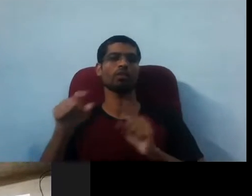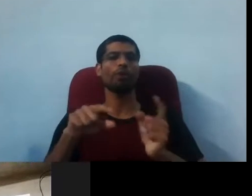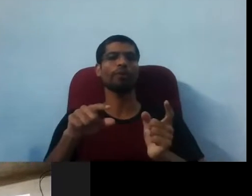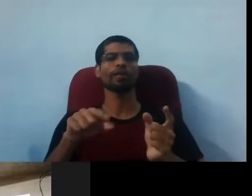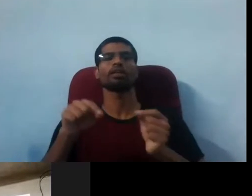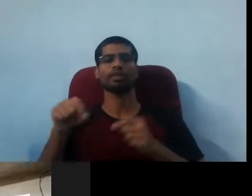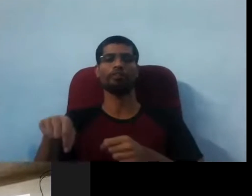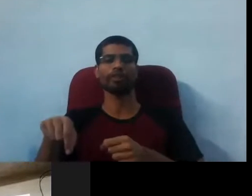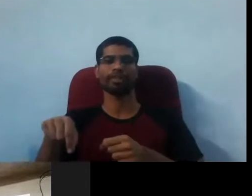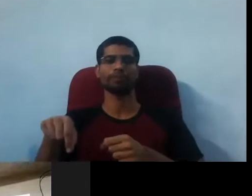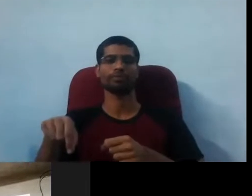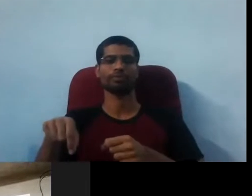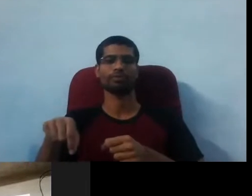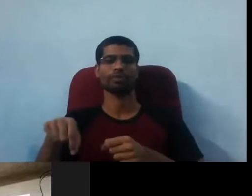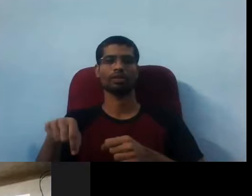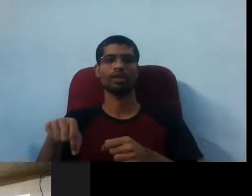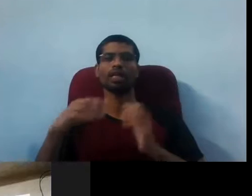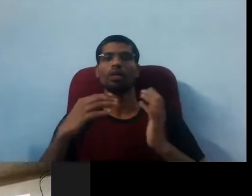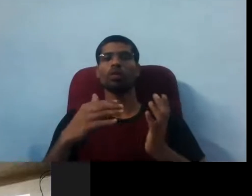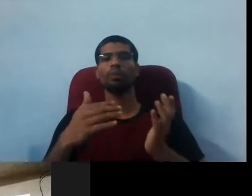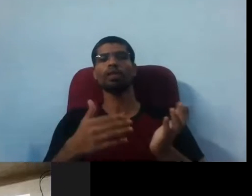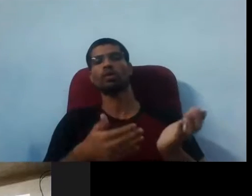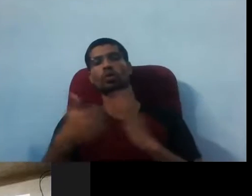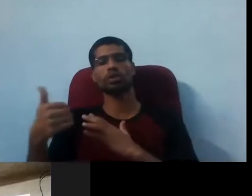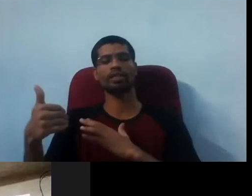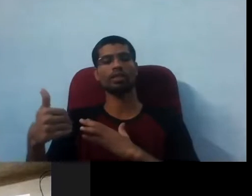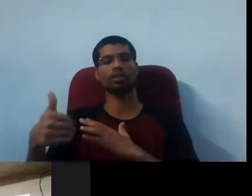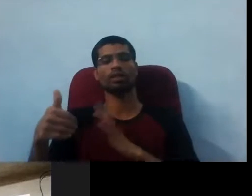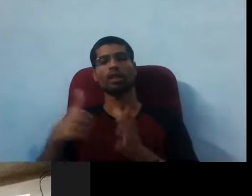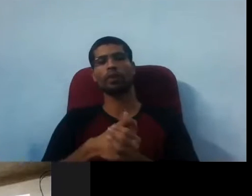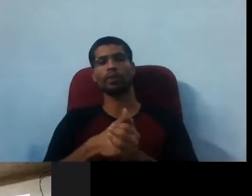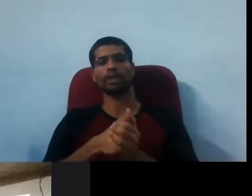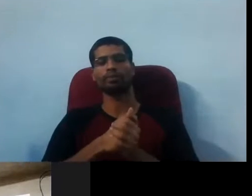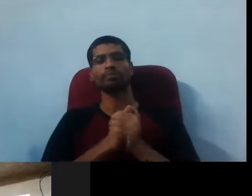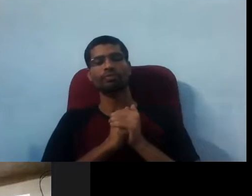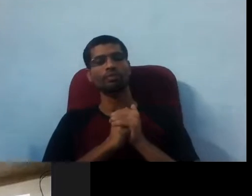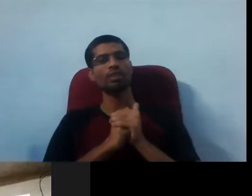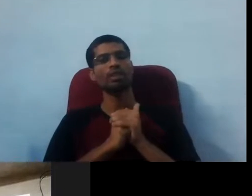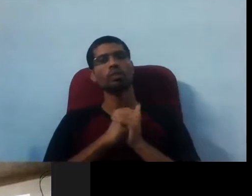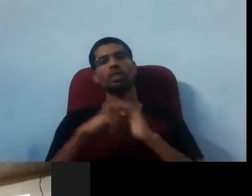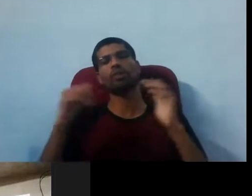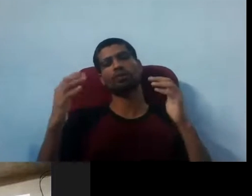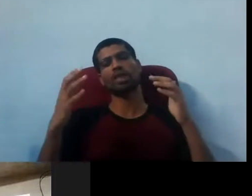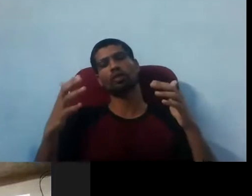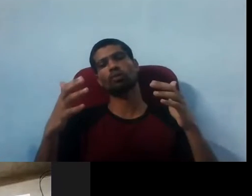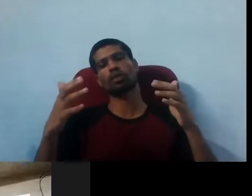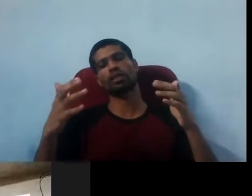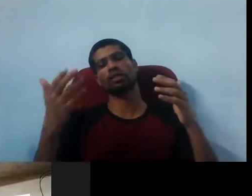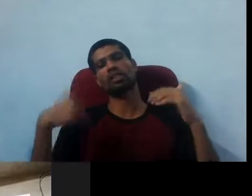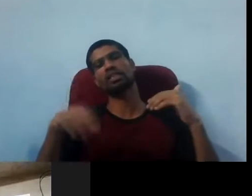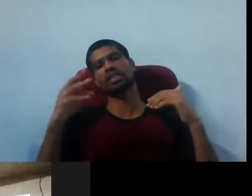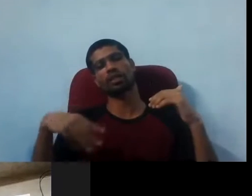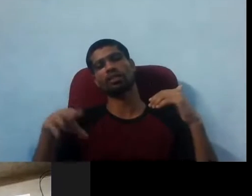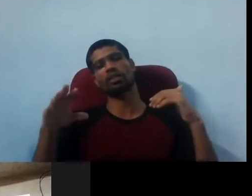सल्फाइड, कॉपर सल्फाइड। ठीक है, वहां पर रोस्टिंग का हम लोग प्रयोग कर रहे हैं। उसके बाद मैं आप लोगों को बोल